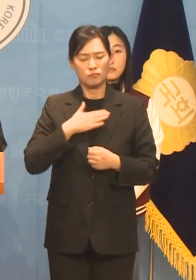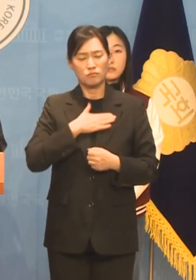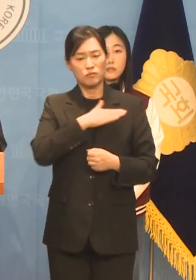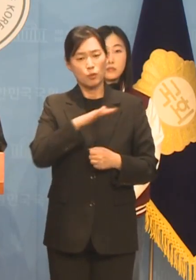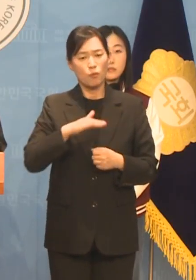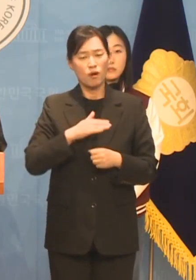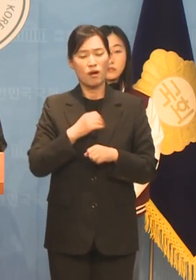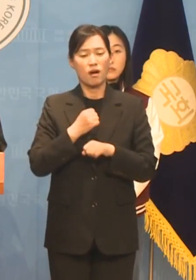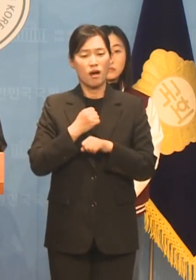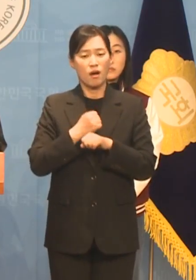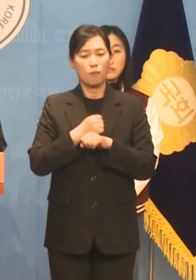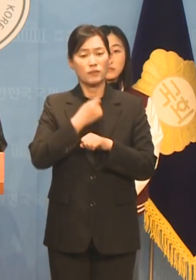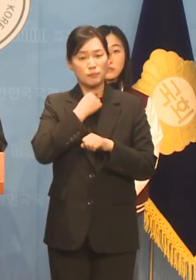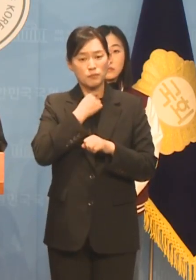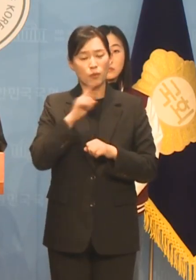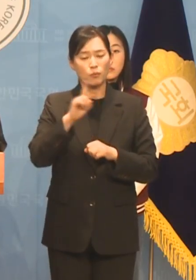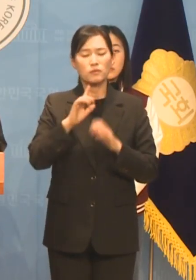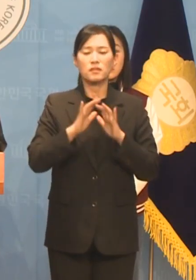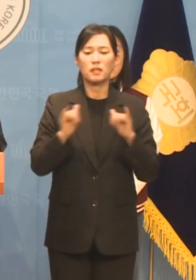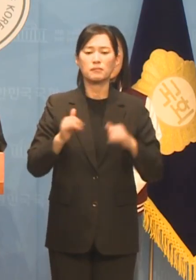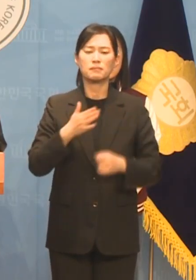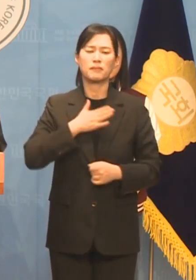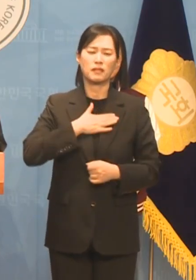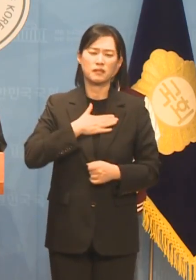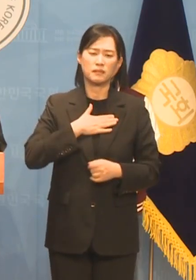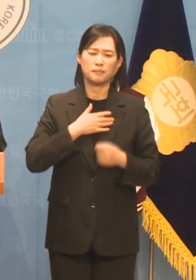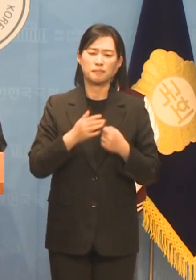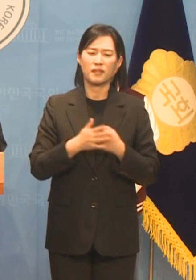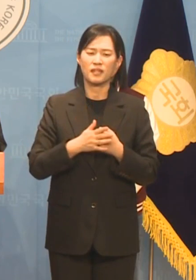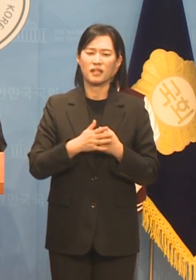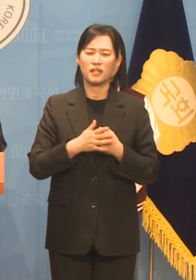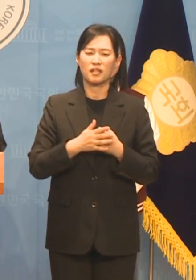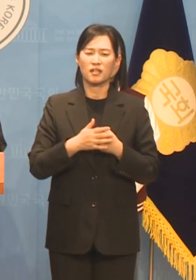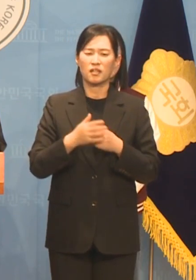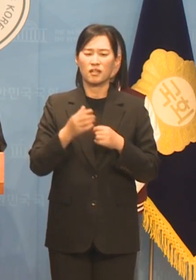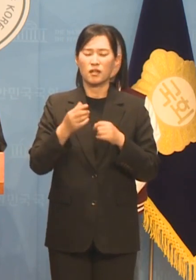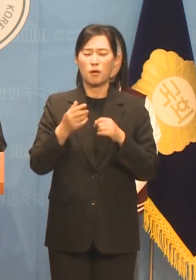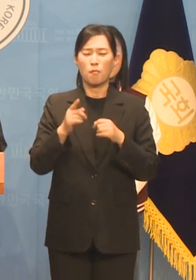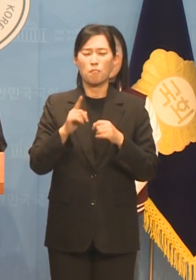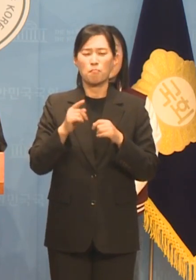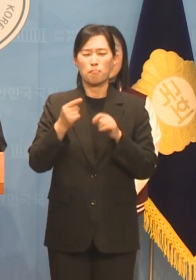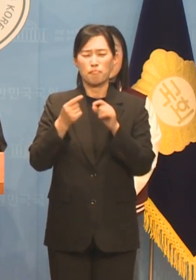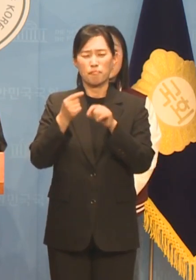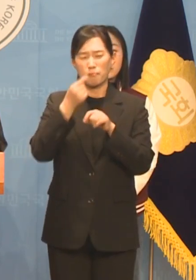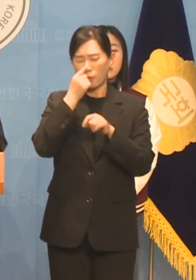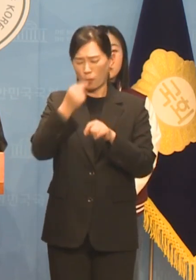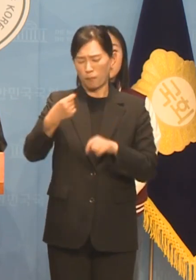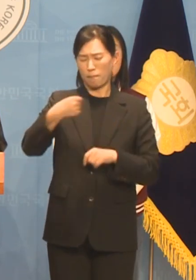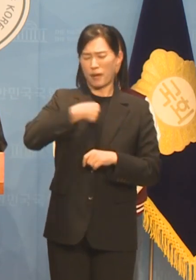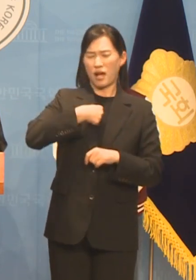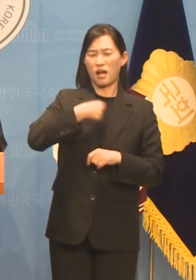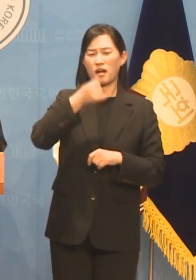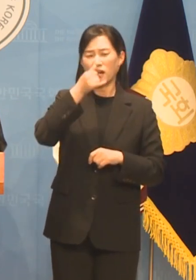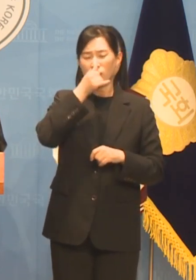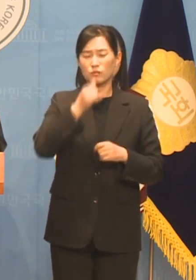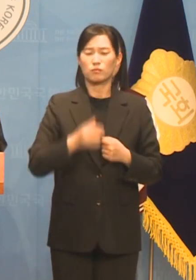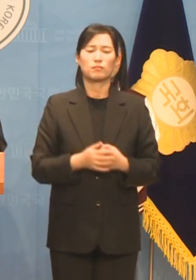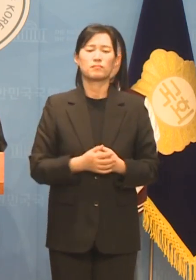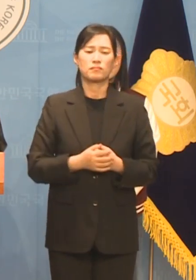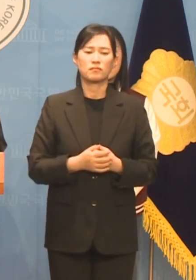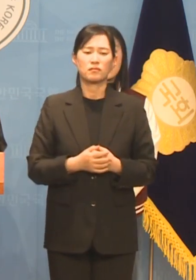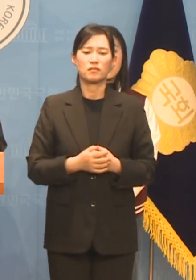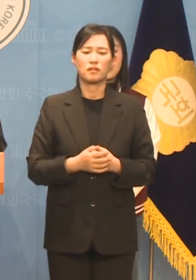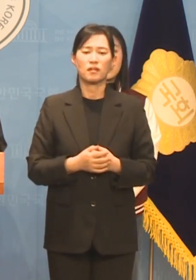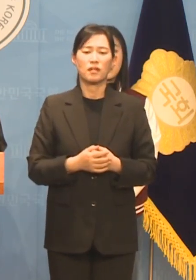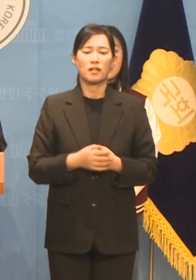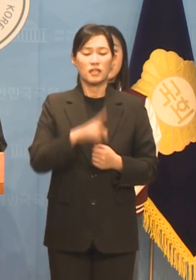함께하는 애국시민 중 한 분은 가슴 부분에 주삿바늘이 찔리는 테러를 당했습니다. 한국 외대 시국선언은